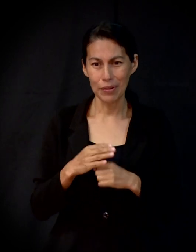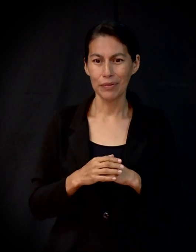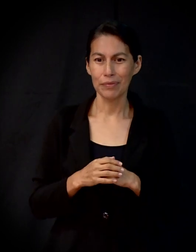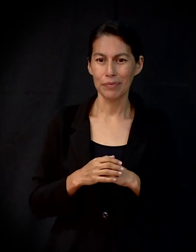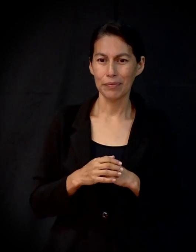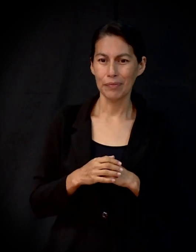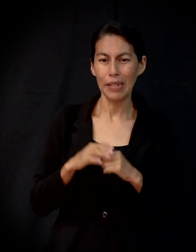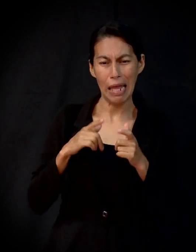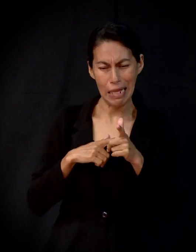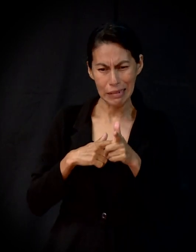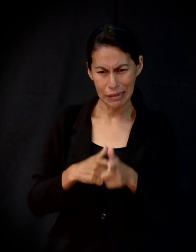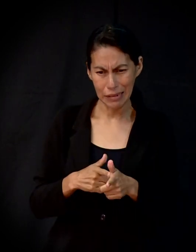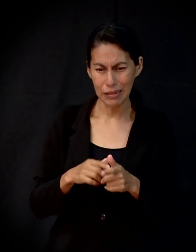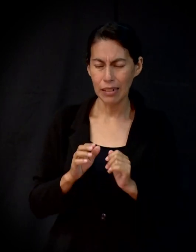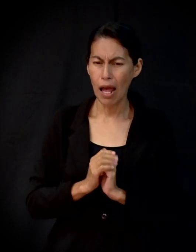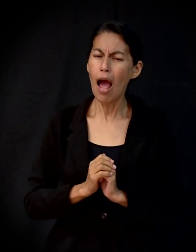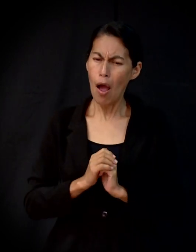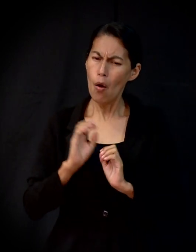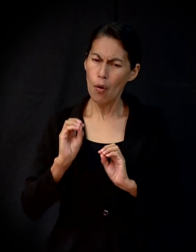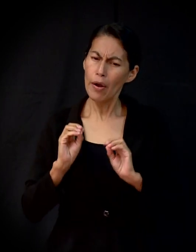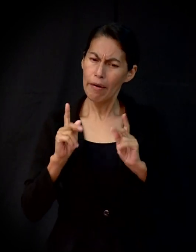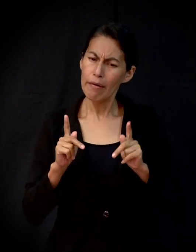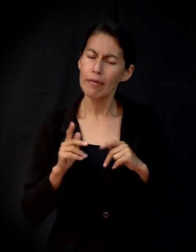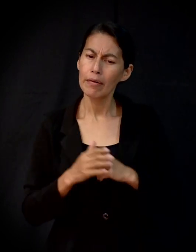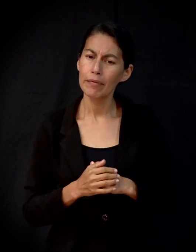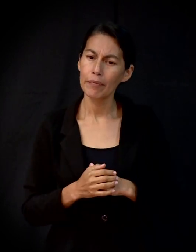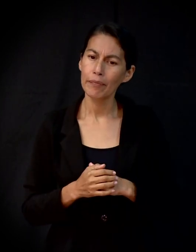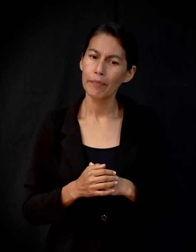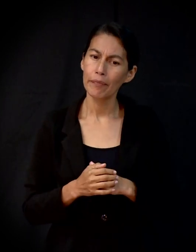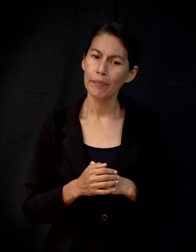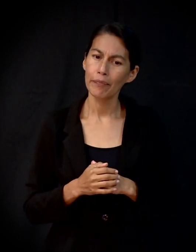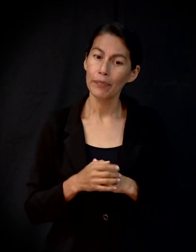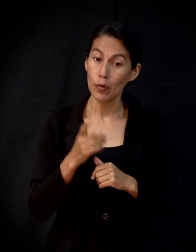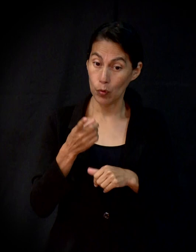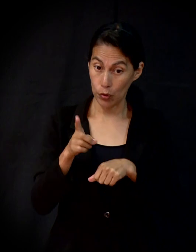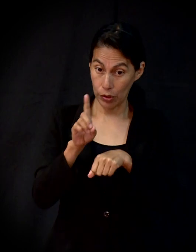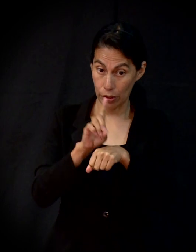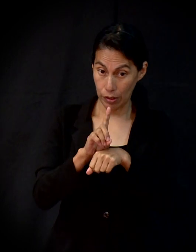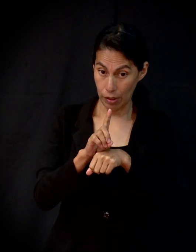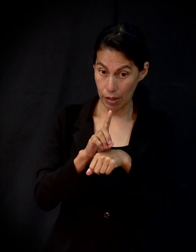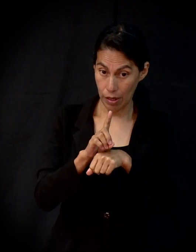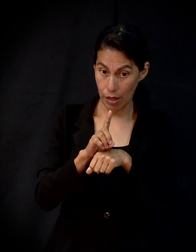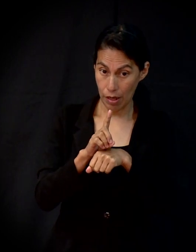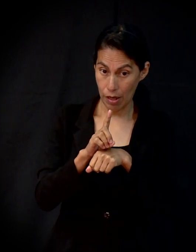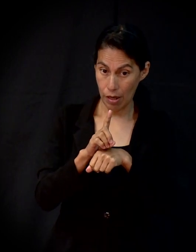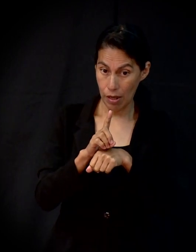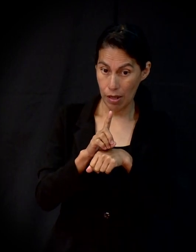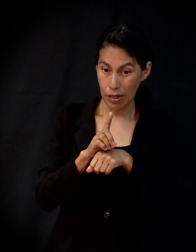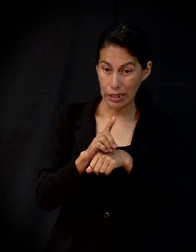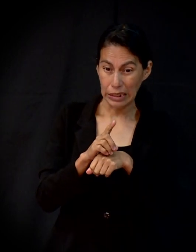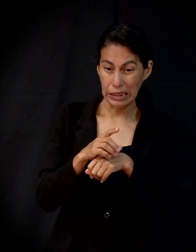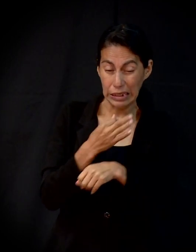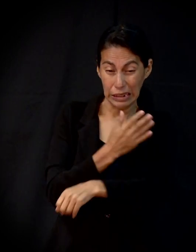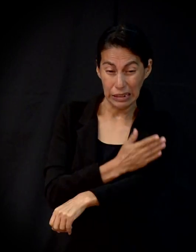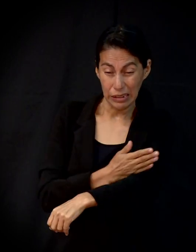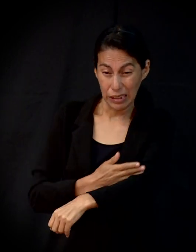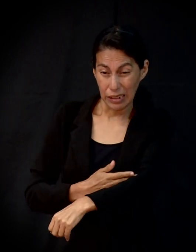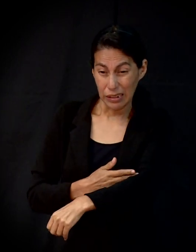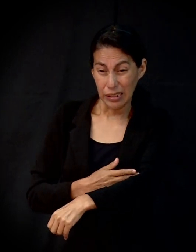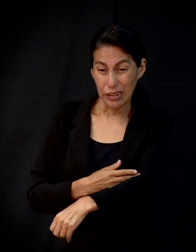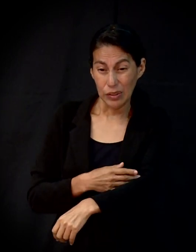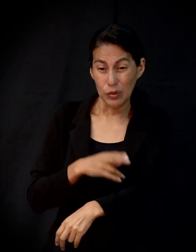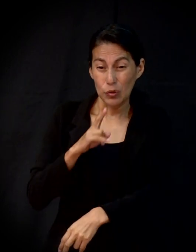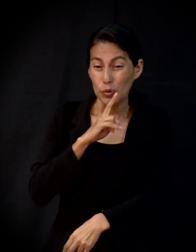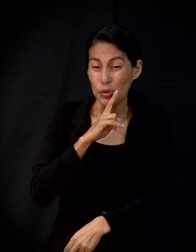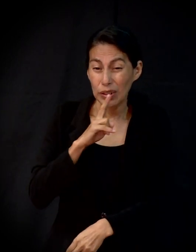Bueno, voy a continuar con esta que te contaba. Ah, perfecto. Bueno, una historia nos dieron las primeras noticias.